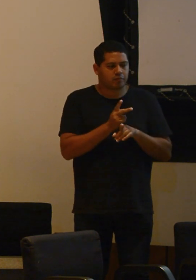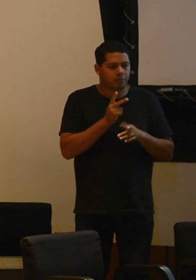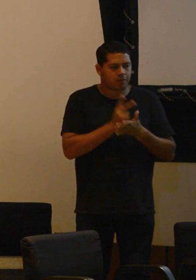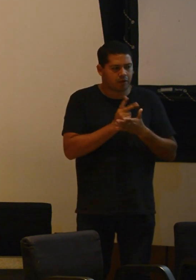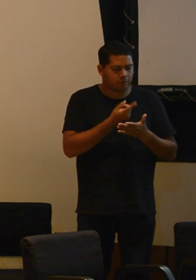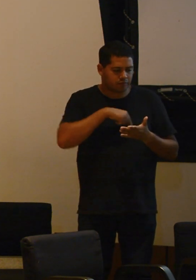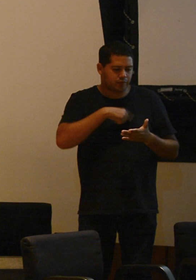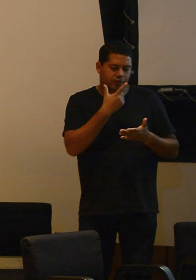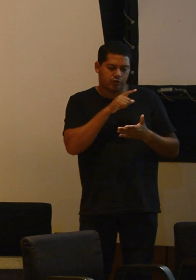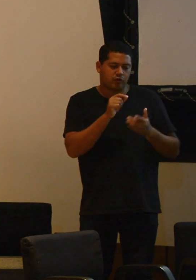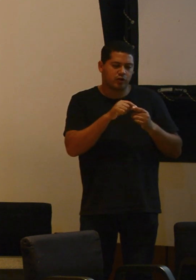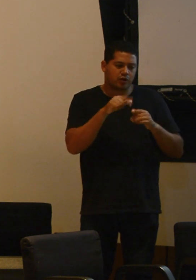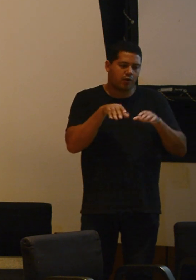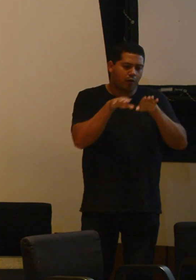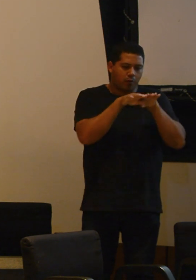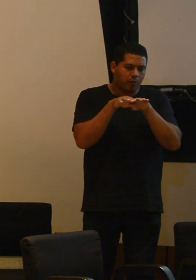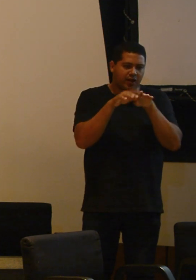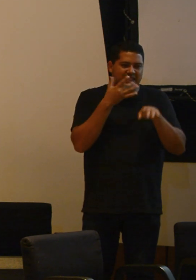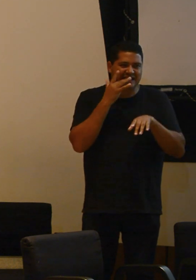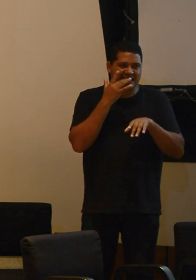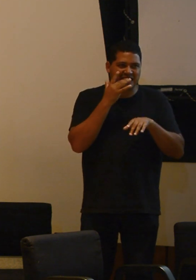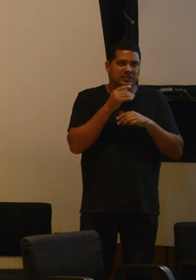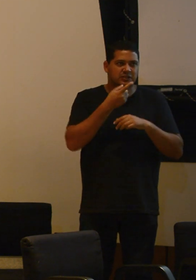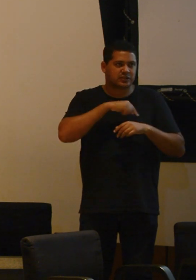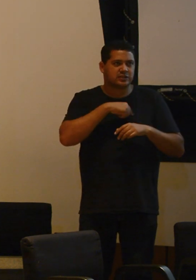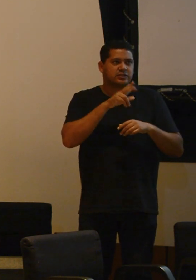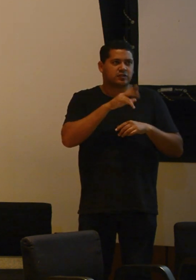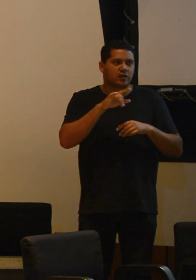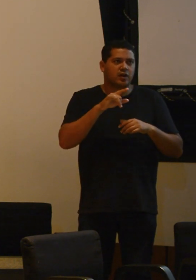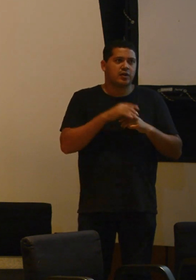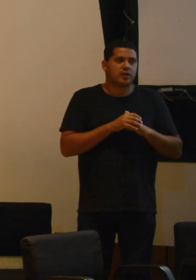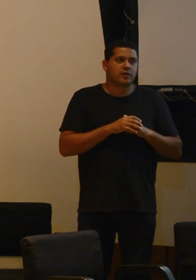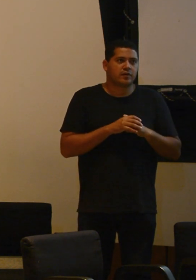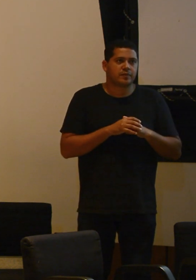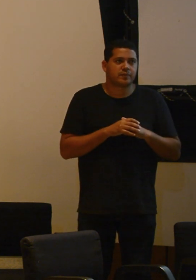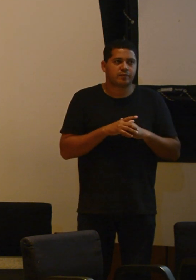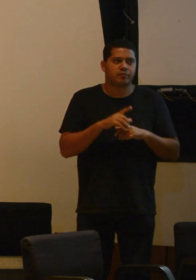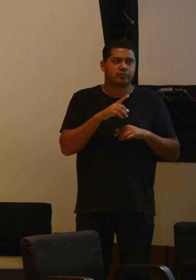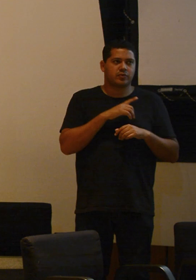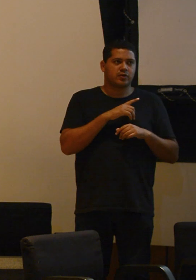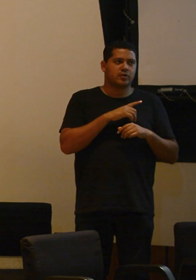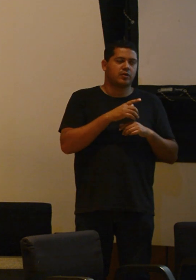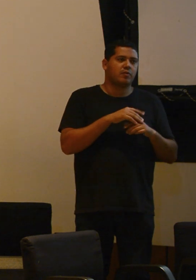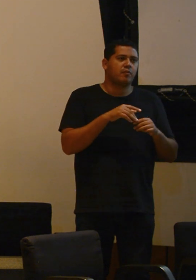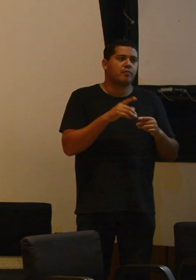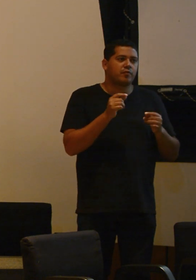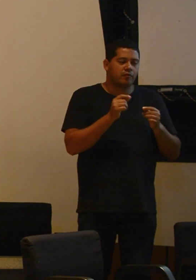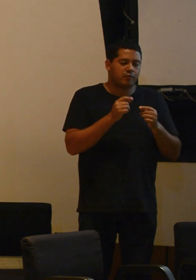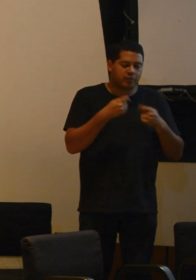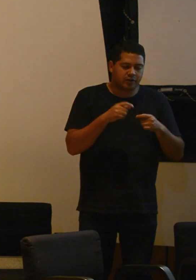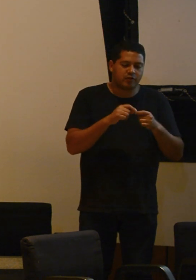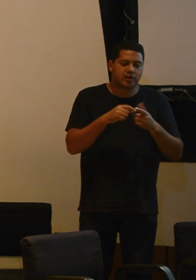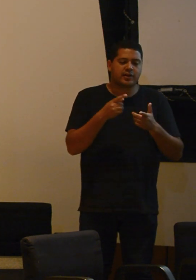gente consiga fazer o padrão ouro para aquela idade, a gente vai ter que, mesmo assim, fazer outros testes para